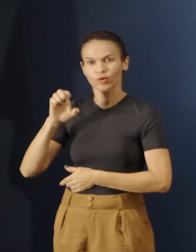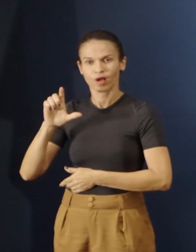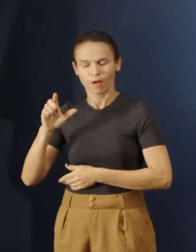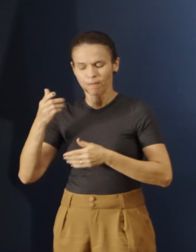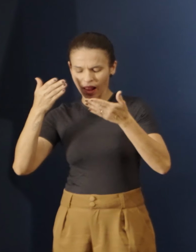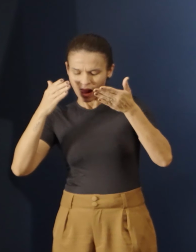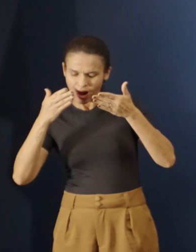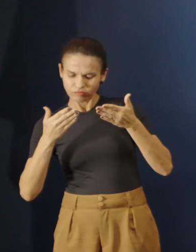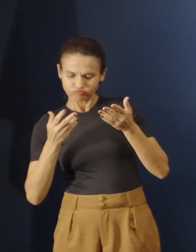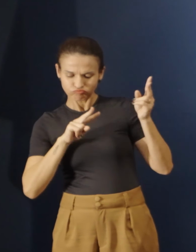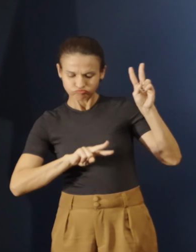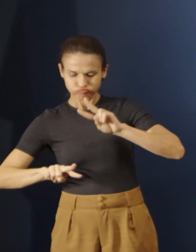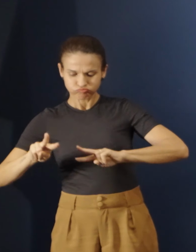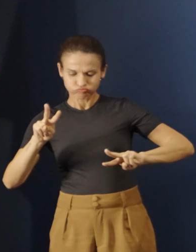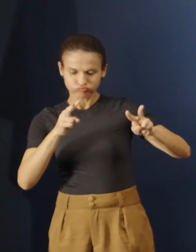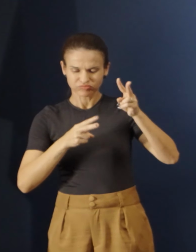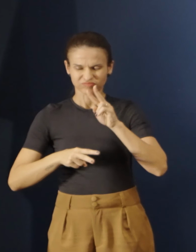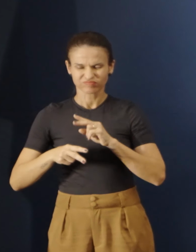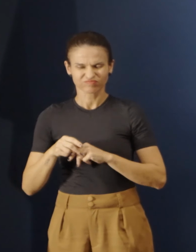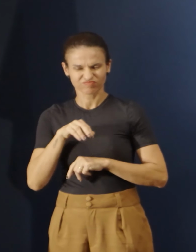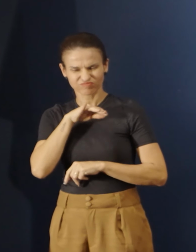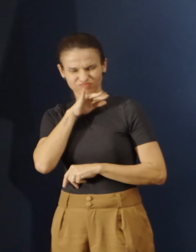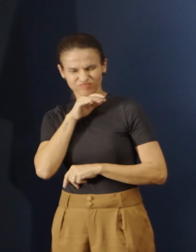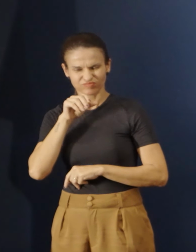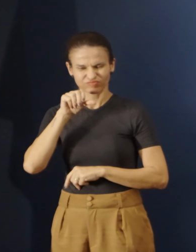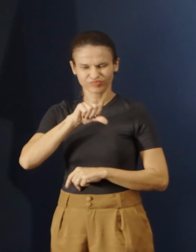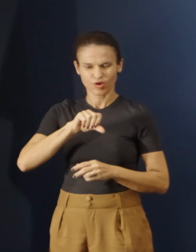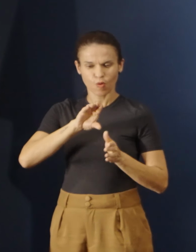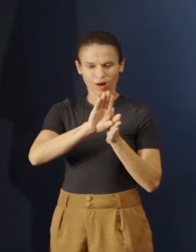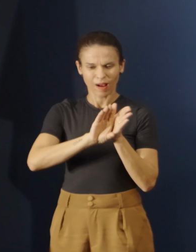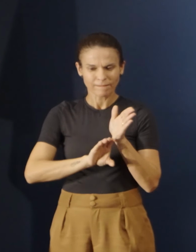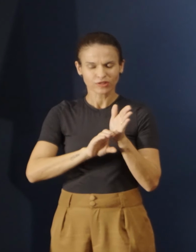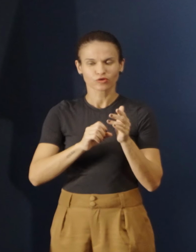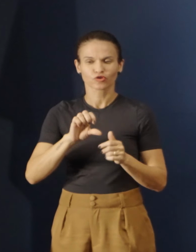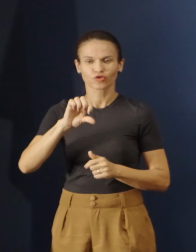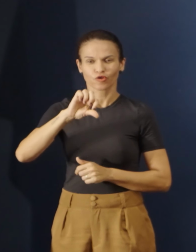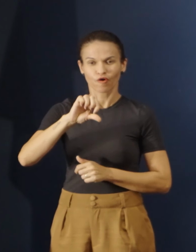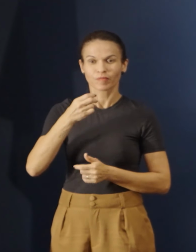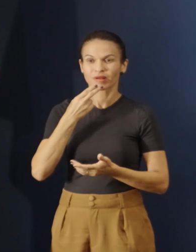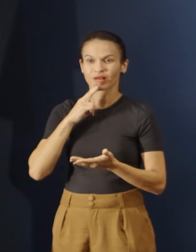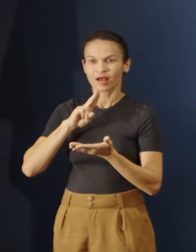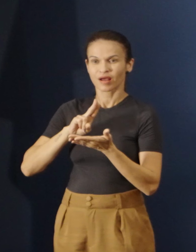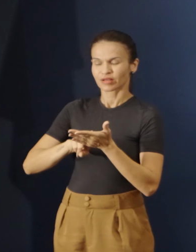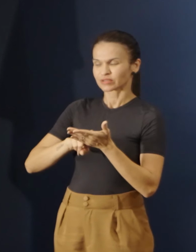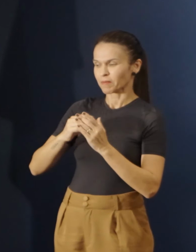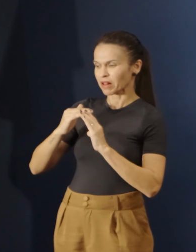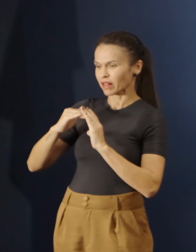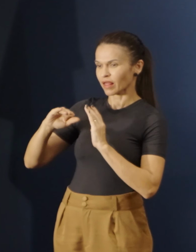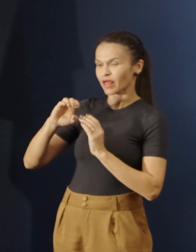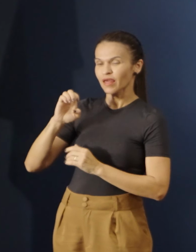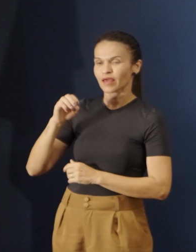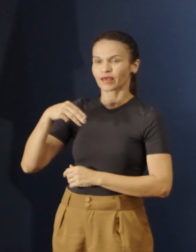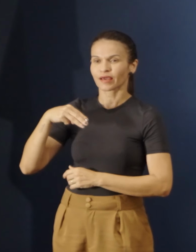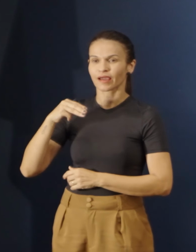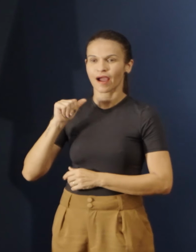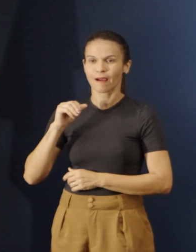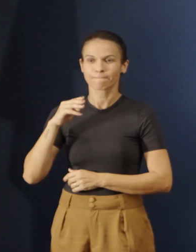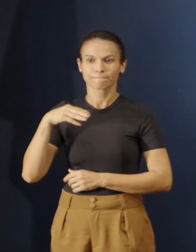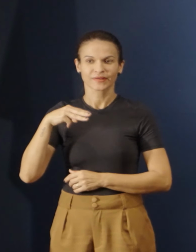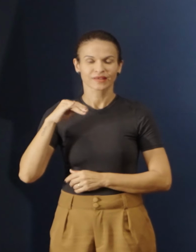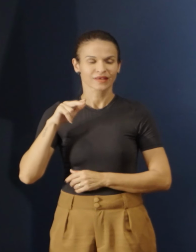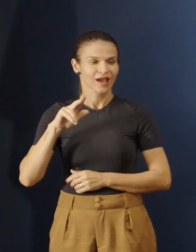E o Manuel Bandeira achou uma porcaria, o capítulo 9, que se chama Carta para as Icamiabas, que é um dos melhores capítulos de Macunaíma, eu acho,